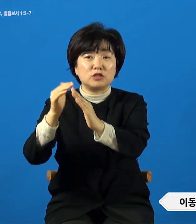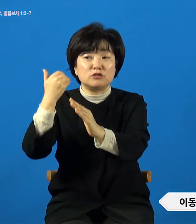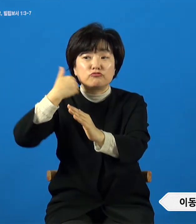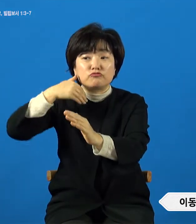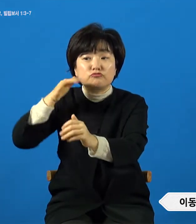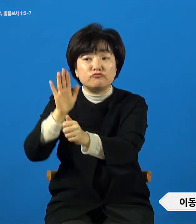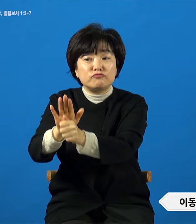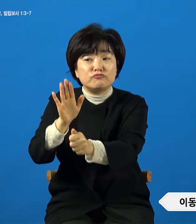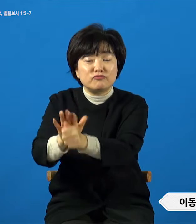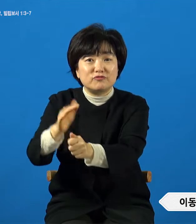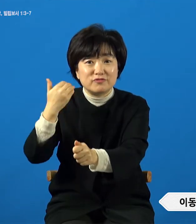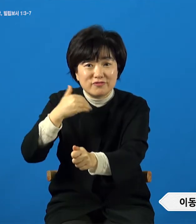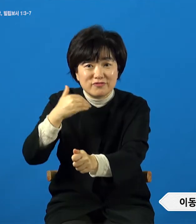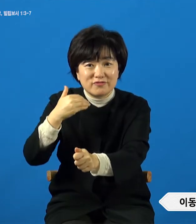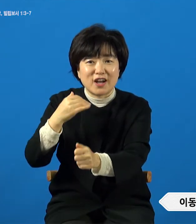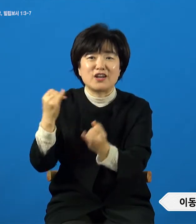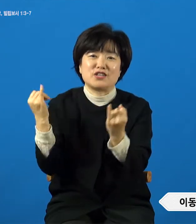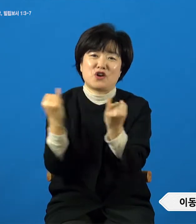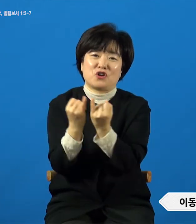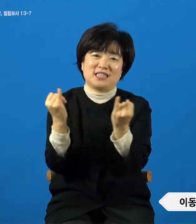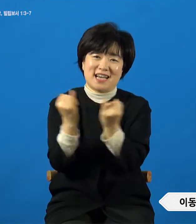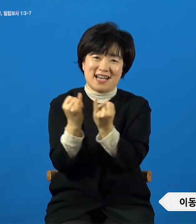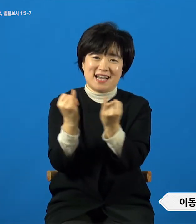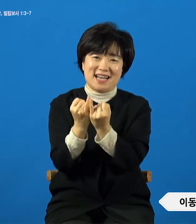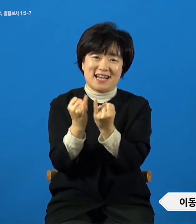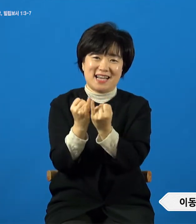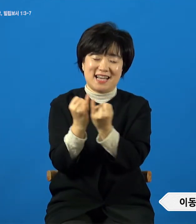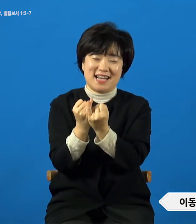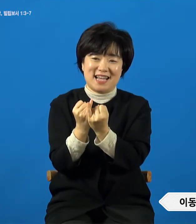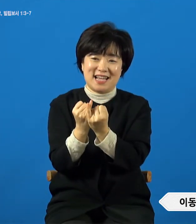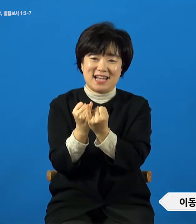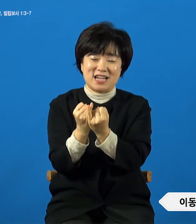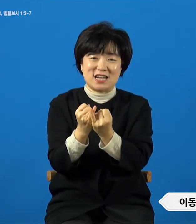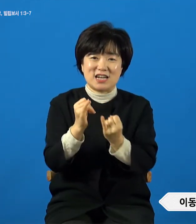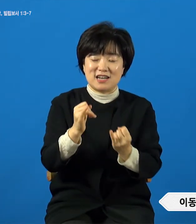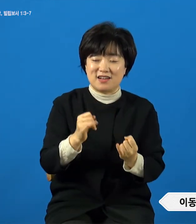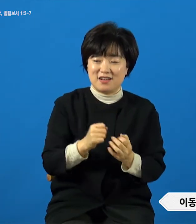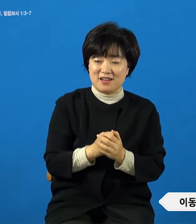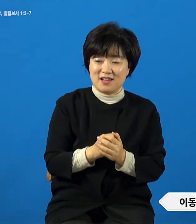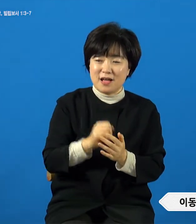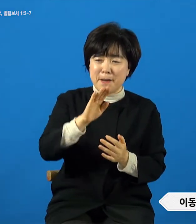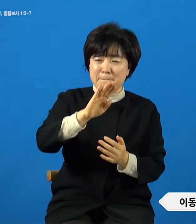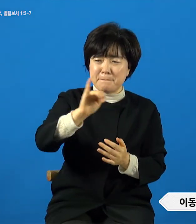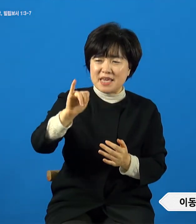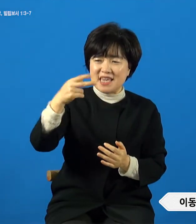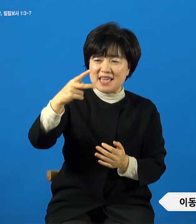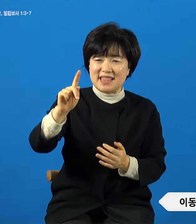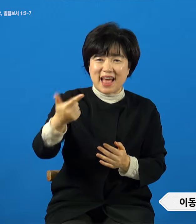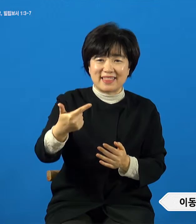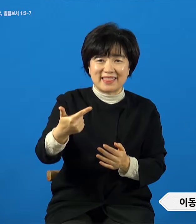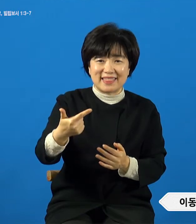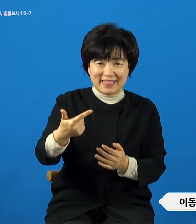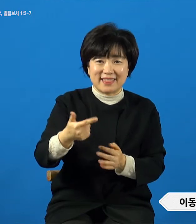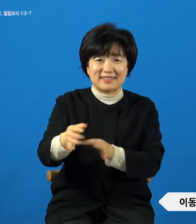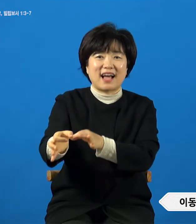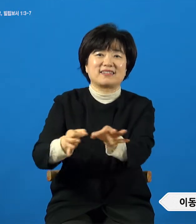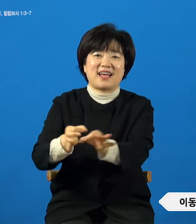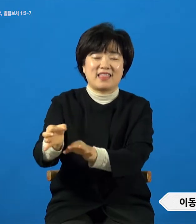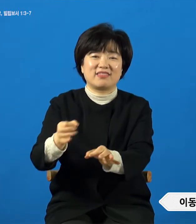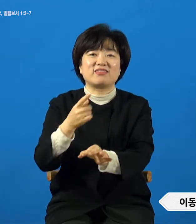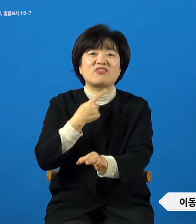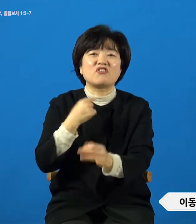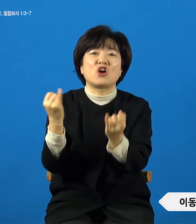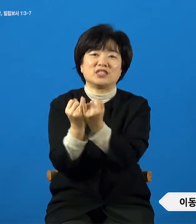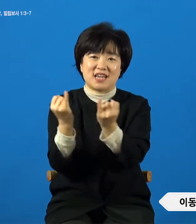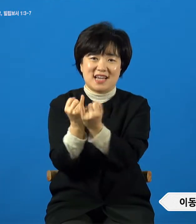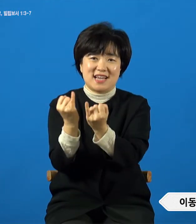자주장사, 여류 사업가였어요. 이번엔 비즈니스 워먼을 통해서 유럽 최초의 교회가 세워집니다.